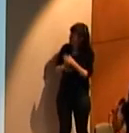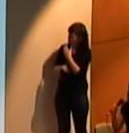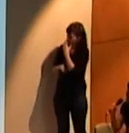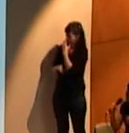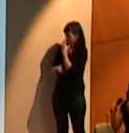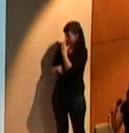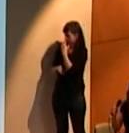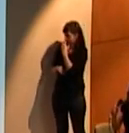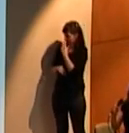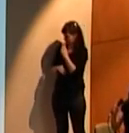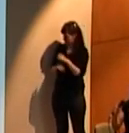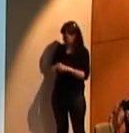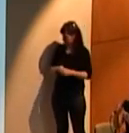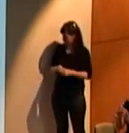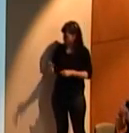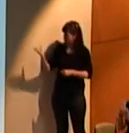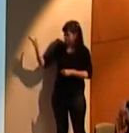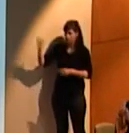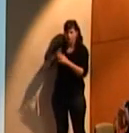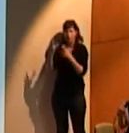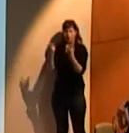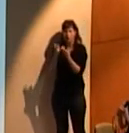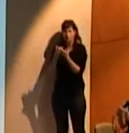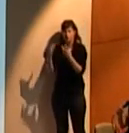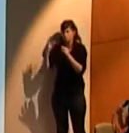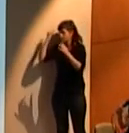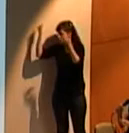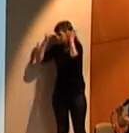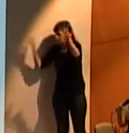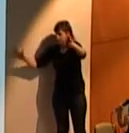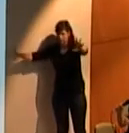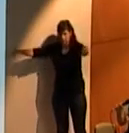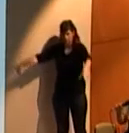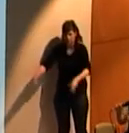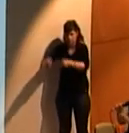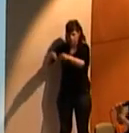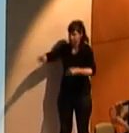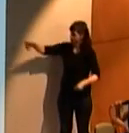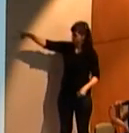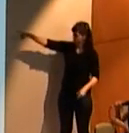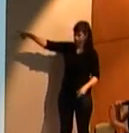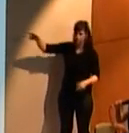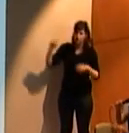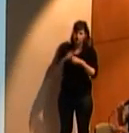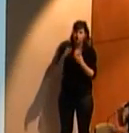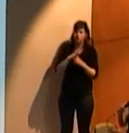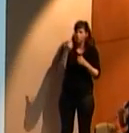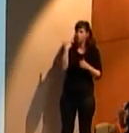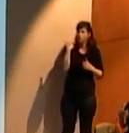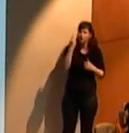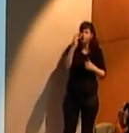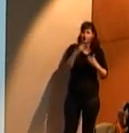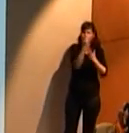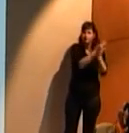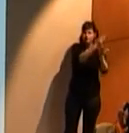Oui, par exemple, une idée de mutualisation. Donc, vous avez eu tout à l'heure un peu les dessins épars. Et l'idée, c'était de mettre en